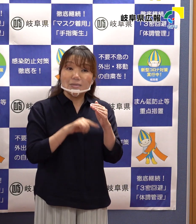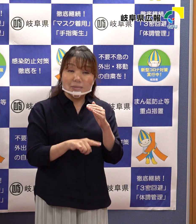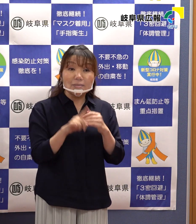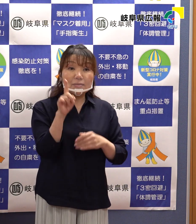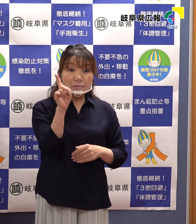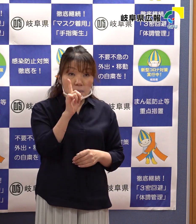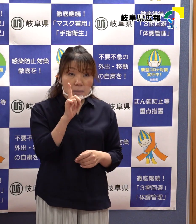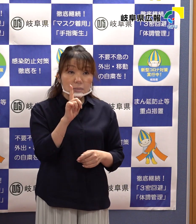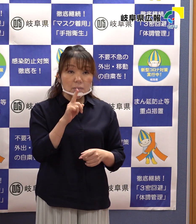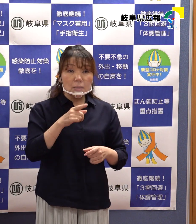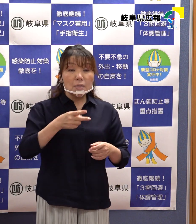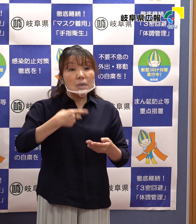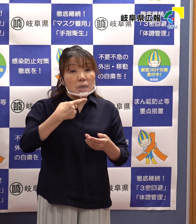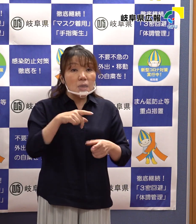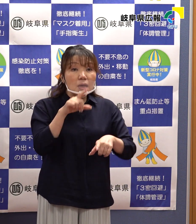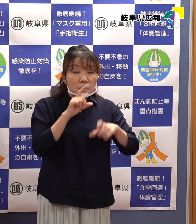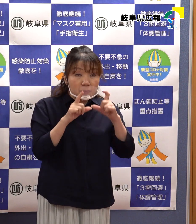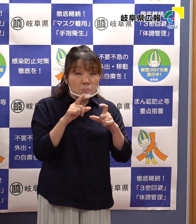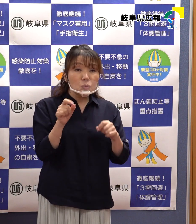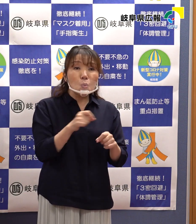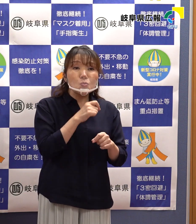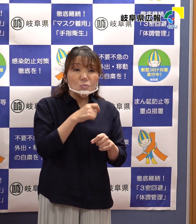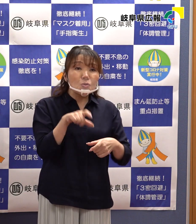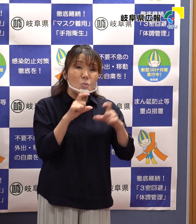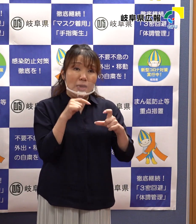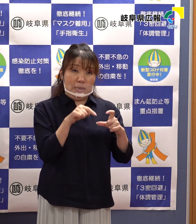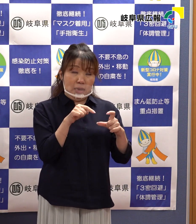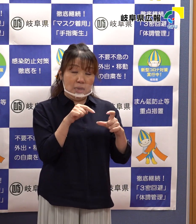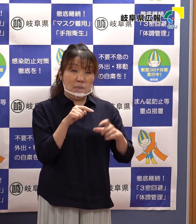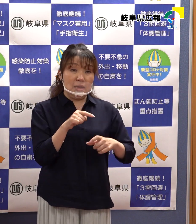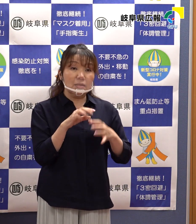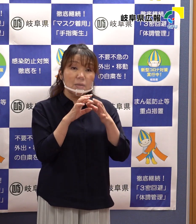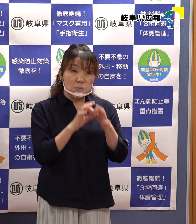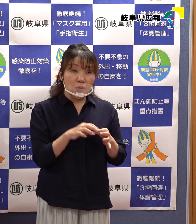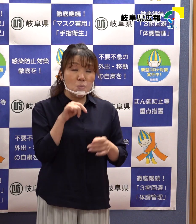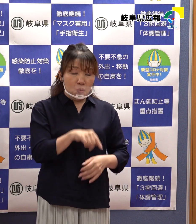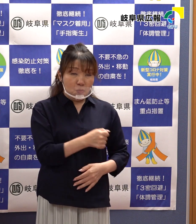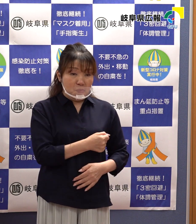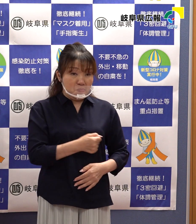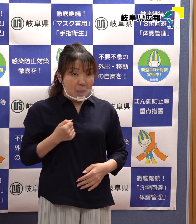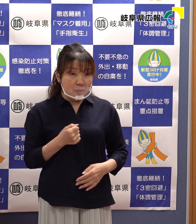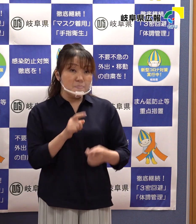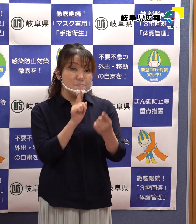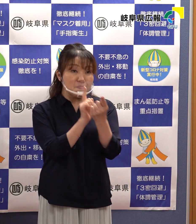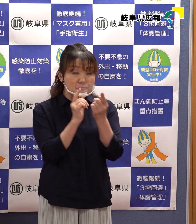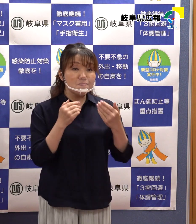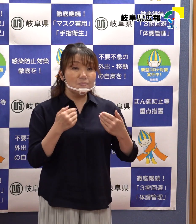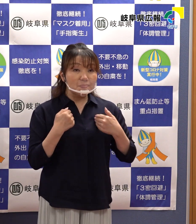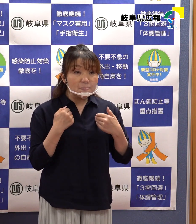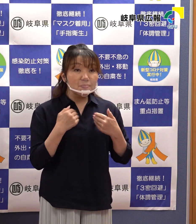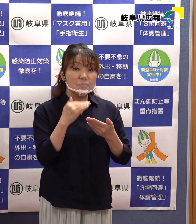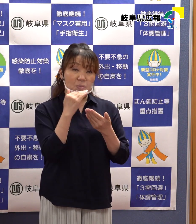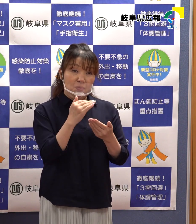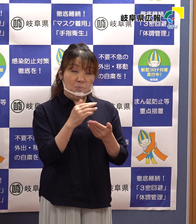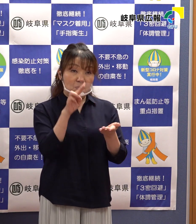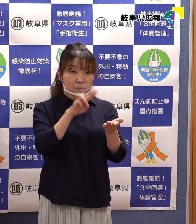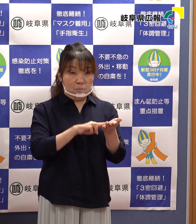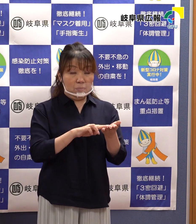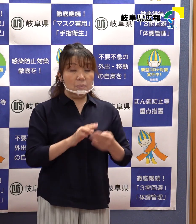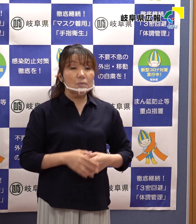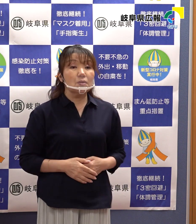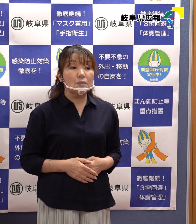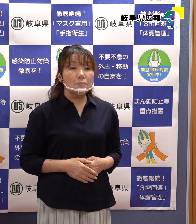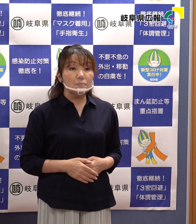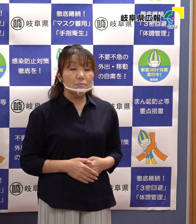この飲食にある、特に酒にあるということで、ここは思い切って対応しようということがありますが、これは